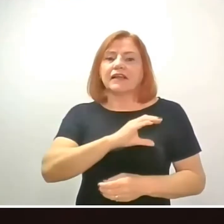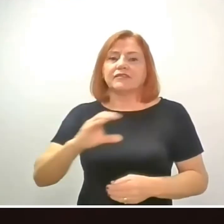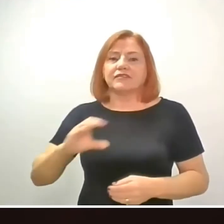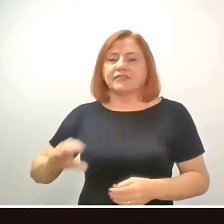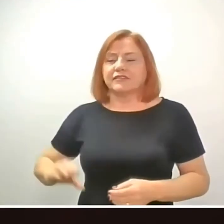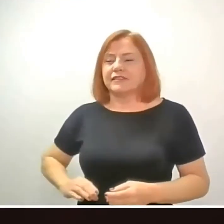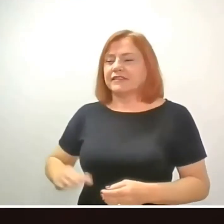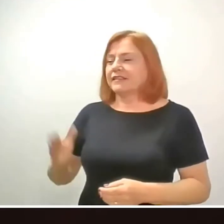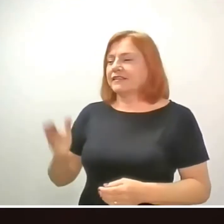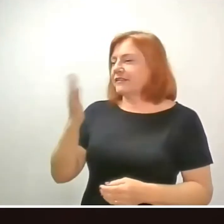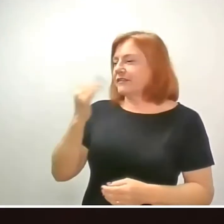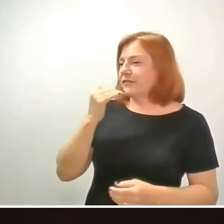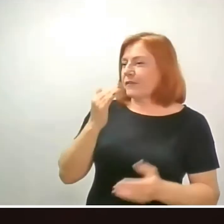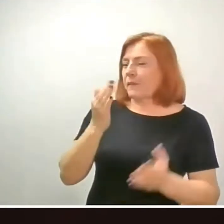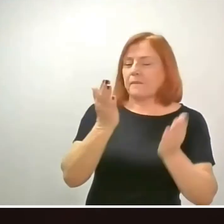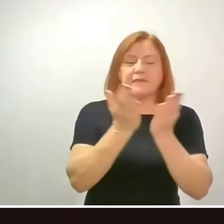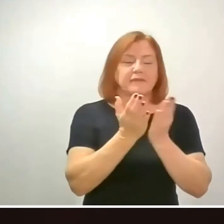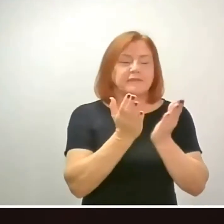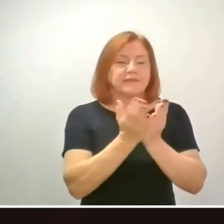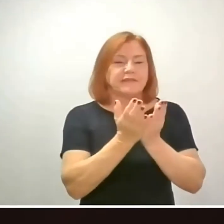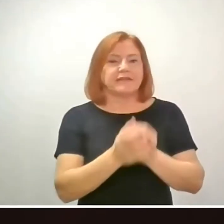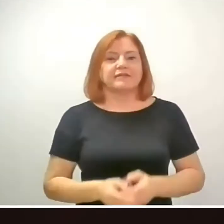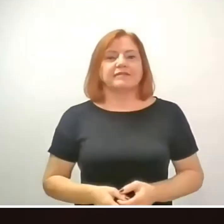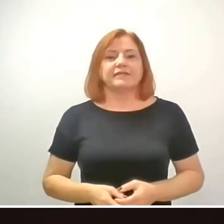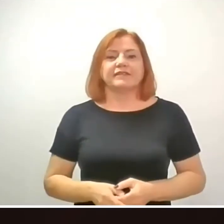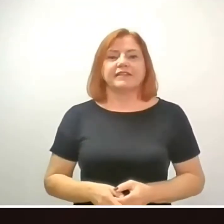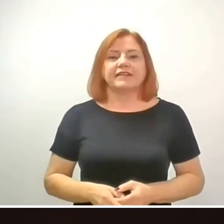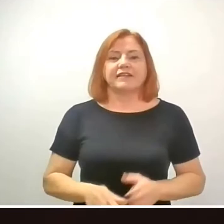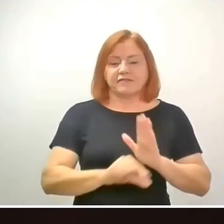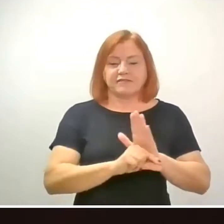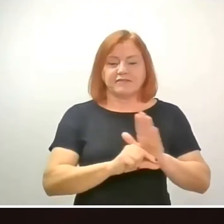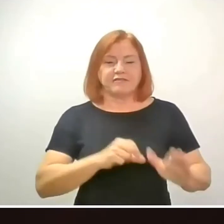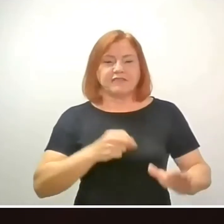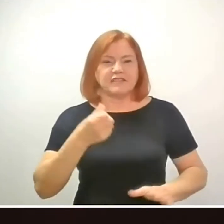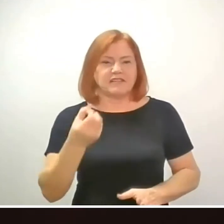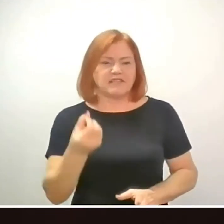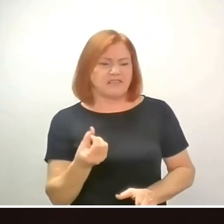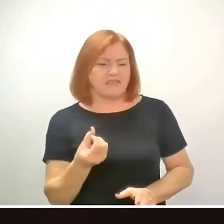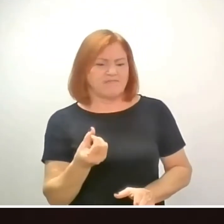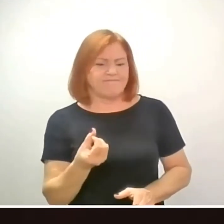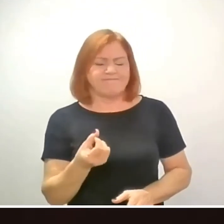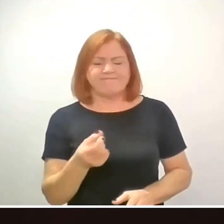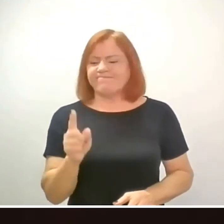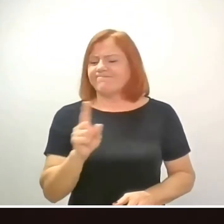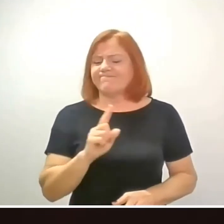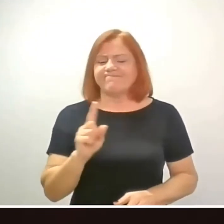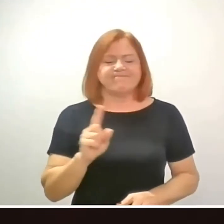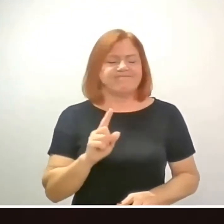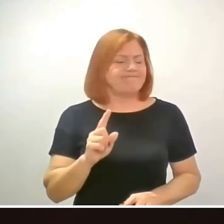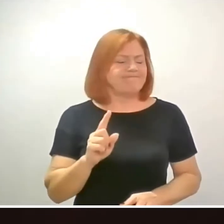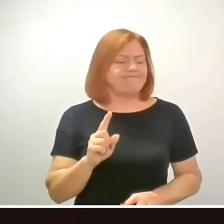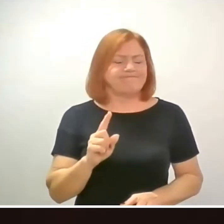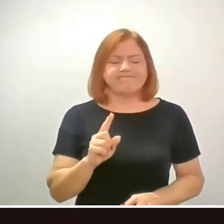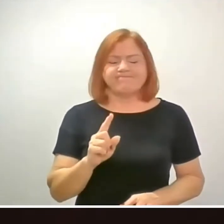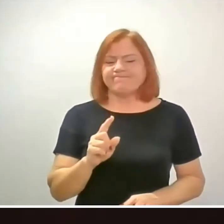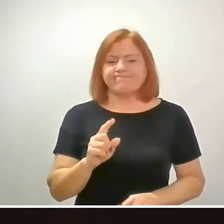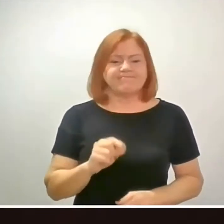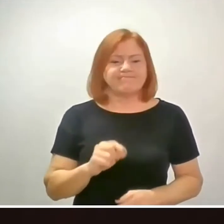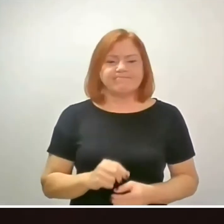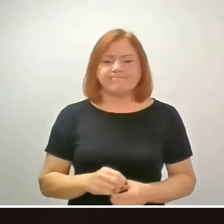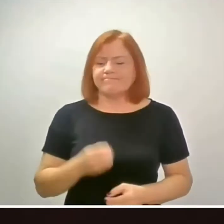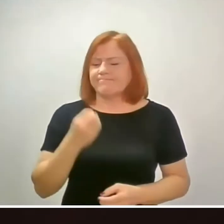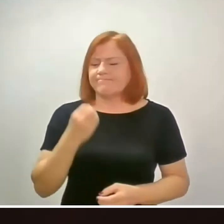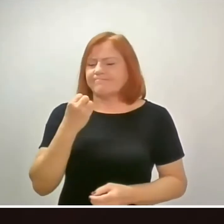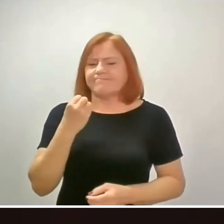Versículo 6. Não é boa a vossa jactância, não sabeis que um pouco de fermento leveda a